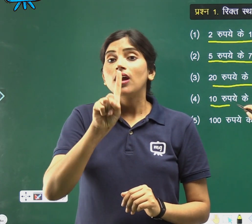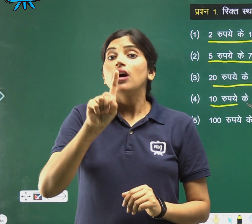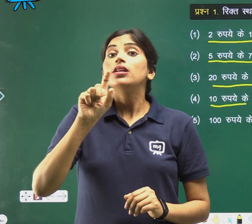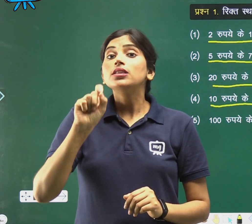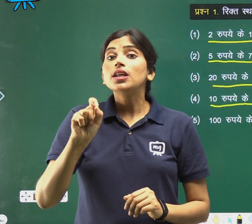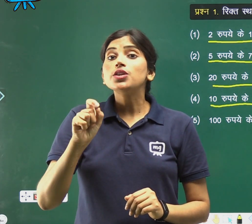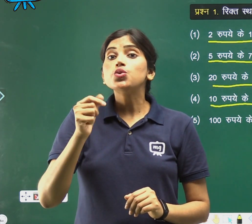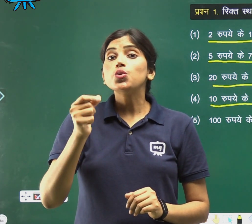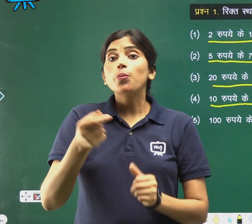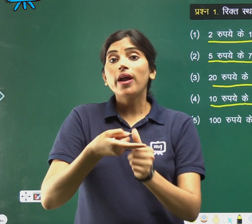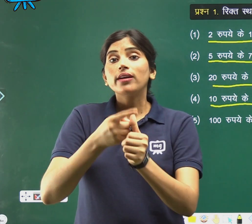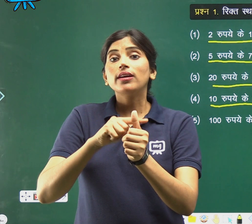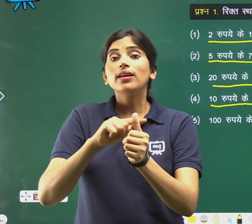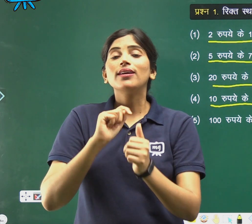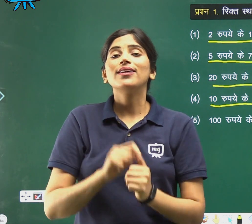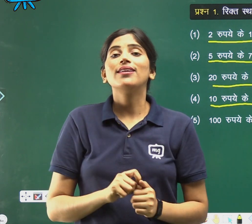के